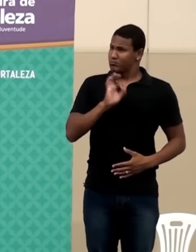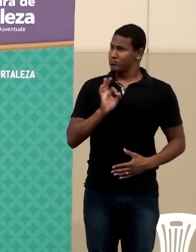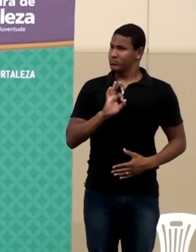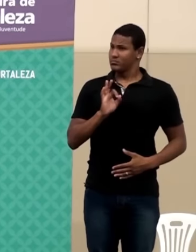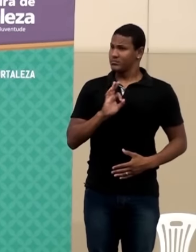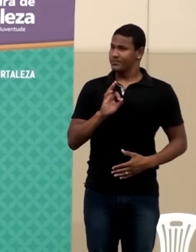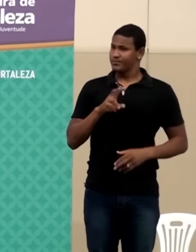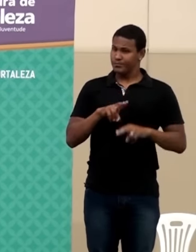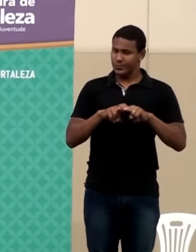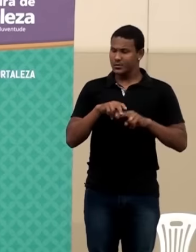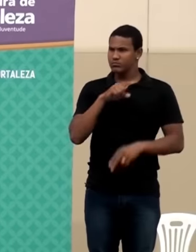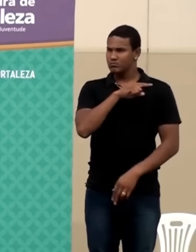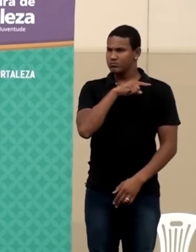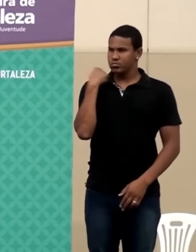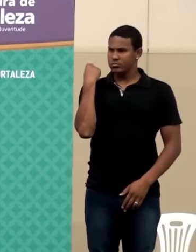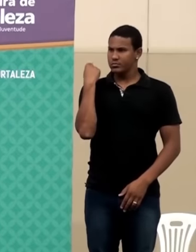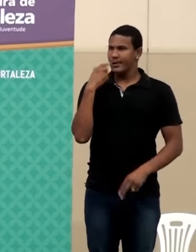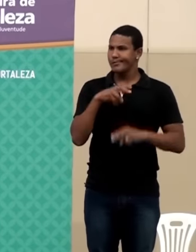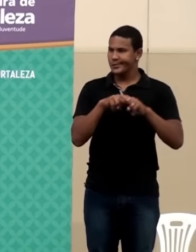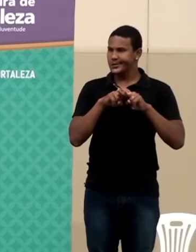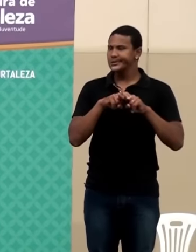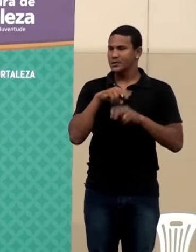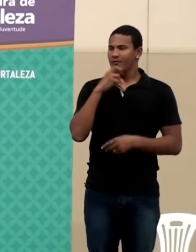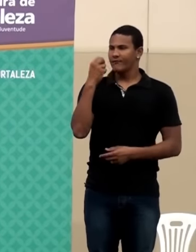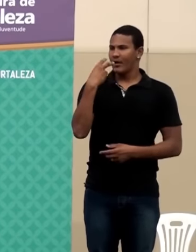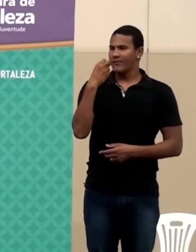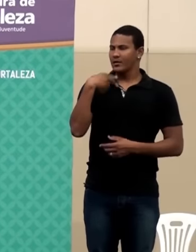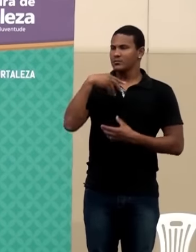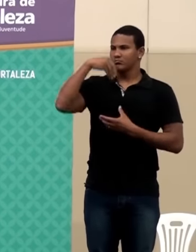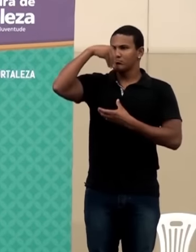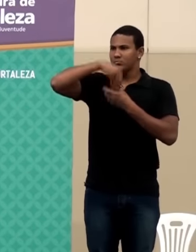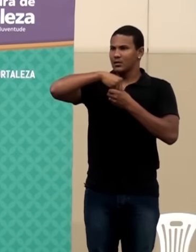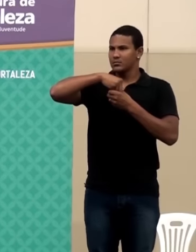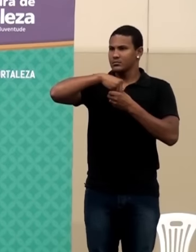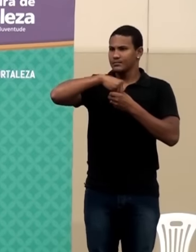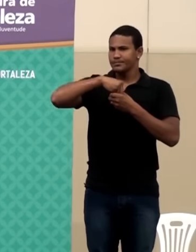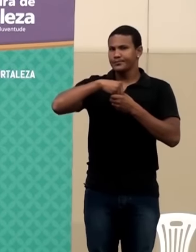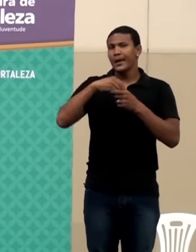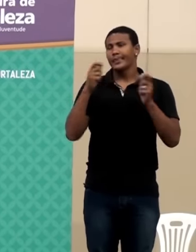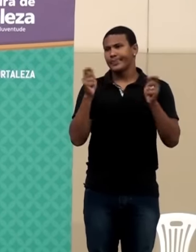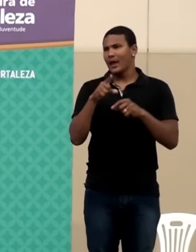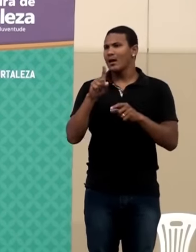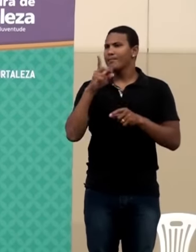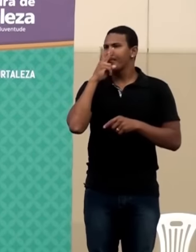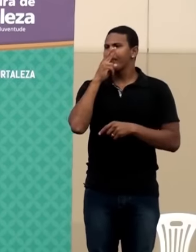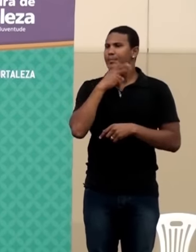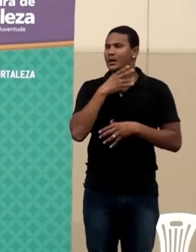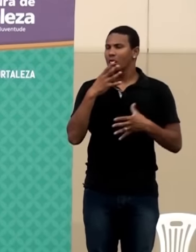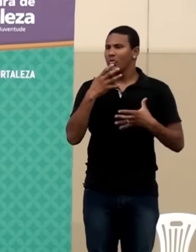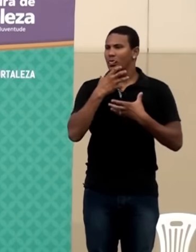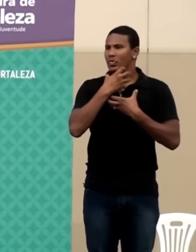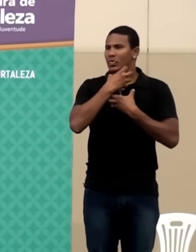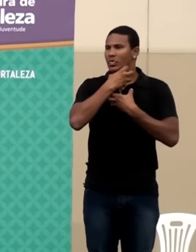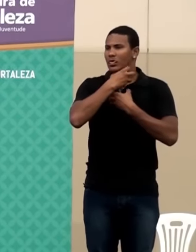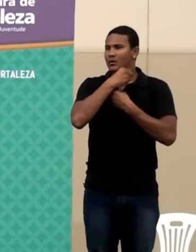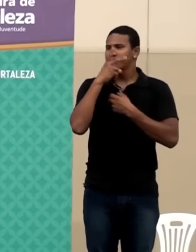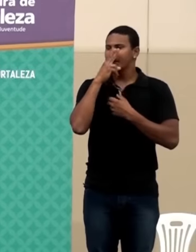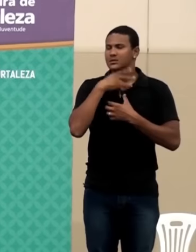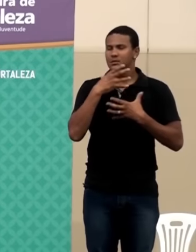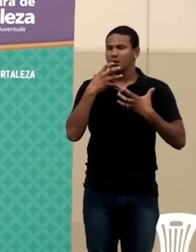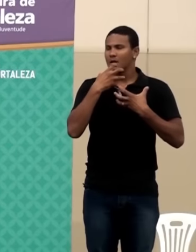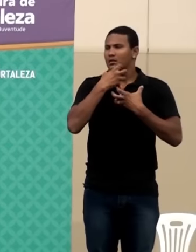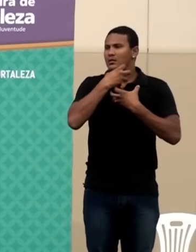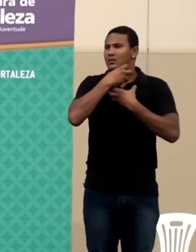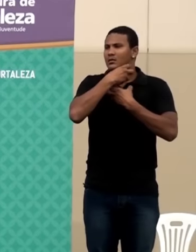cianeto, ele provoca a morte por intoxicação. É classificado uma morte por asfixia. Não que falte oxigênio,